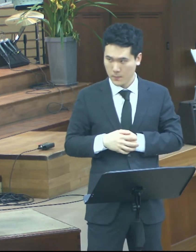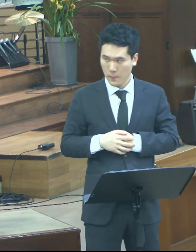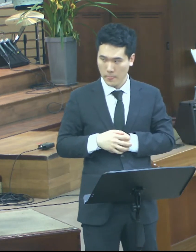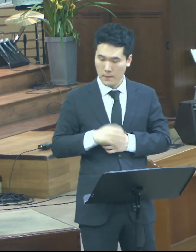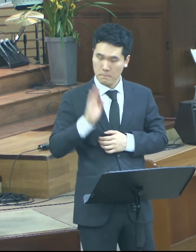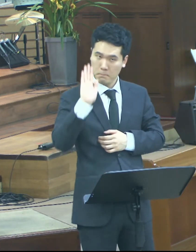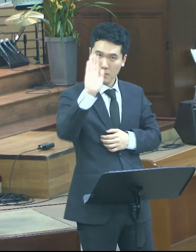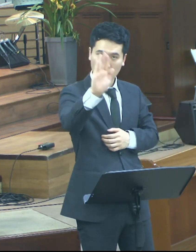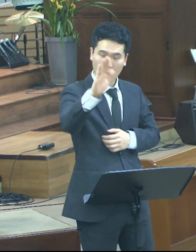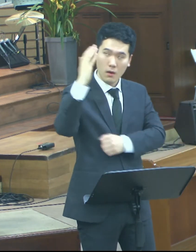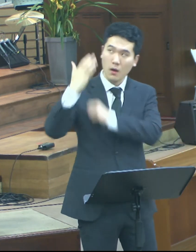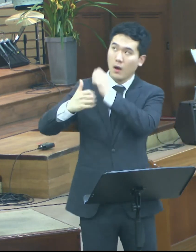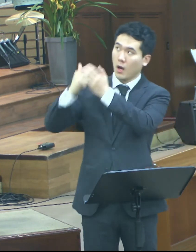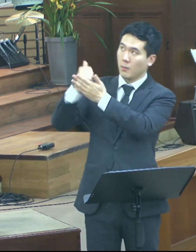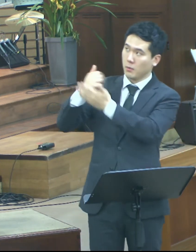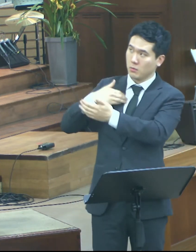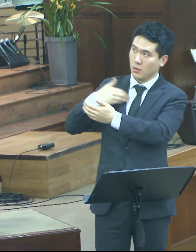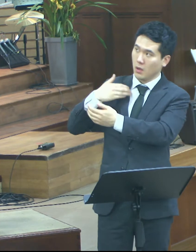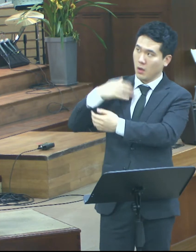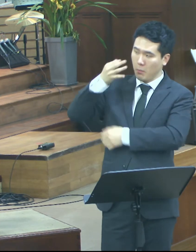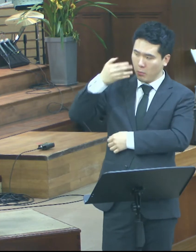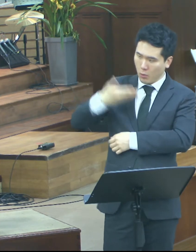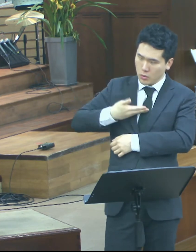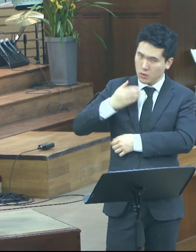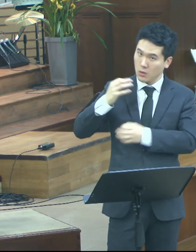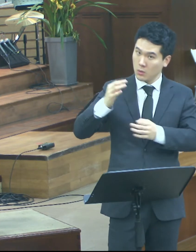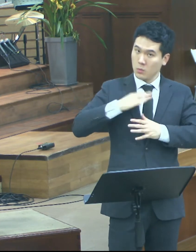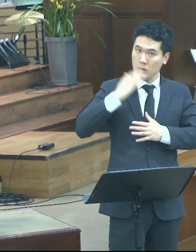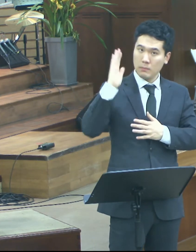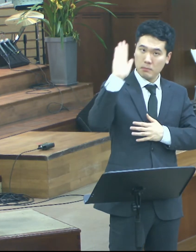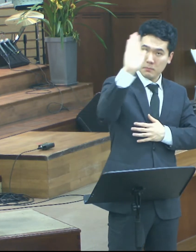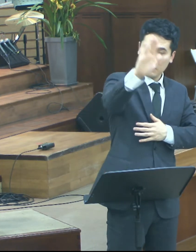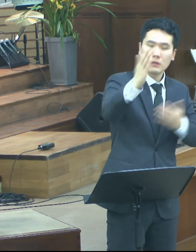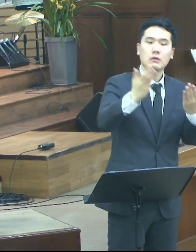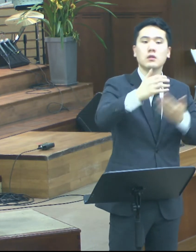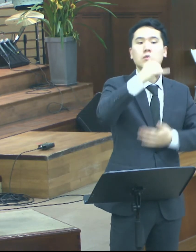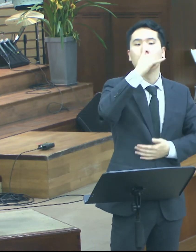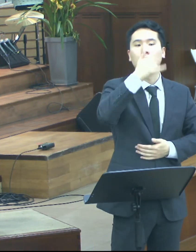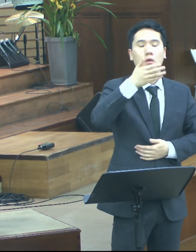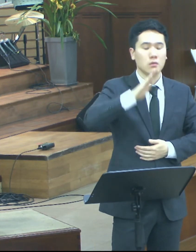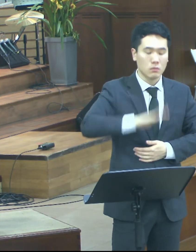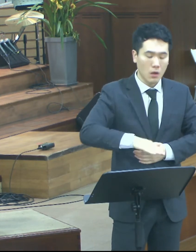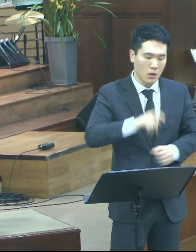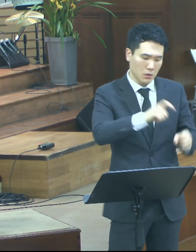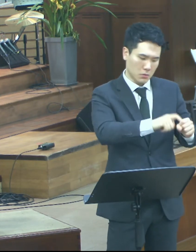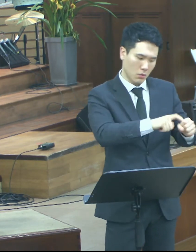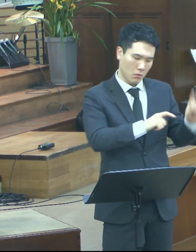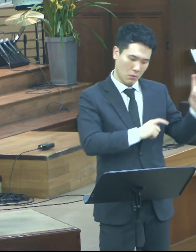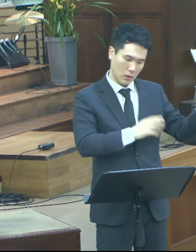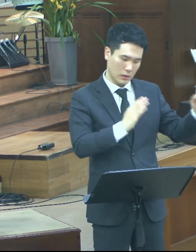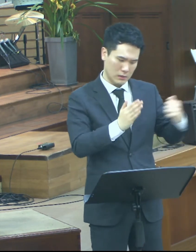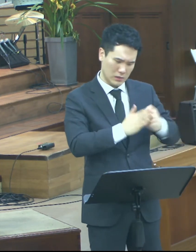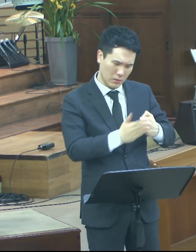있어요. 현재는 떡이 하나예요. 그런데 그 떡 하나 때문에 무너지거나 굶지 않아요. 한 번도 제자들이 굶었다는 기록은